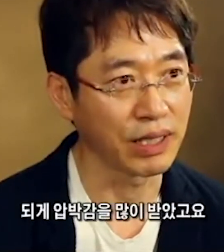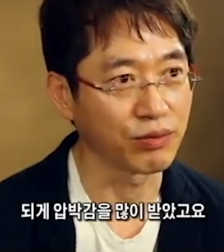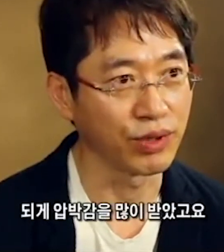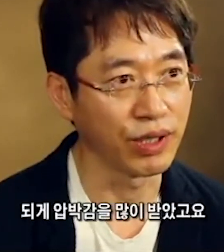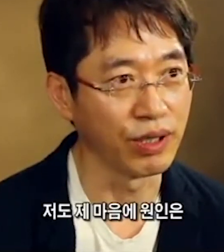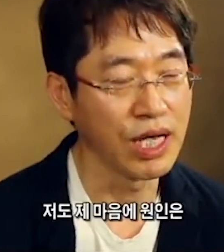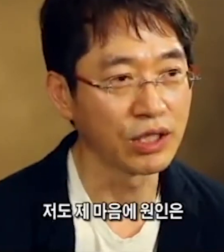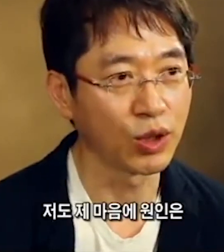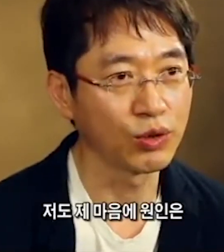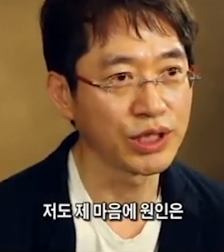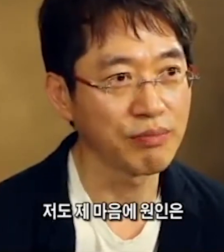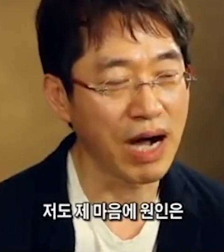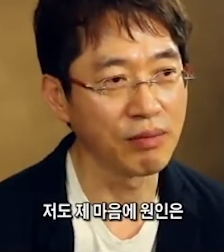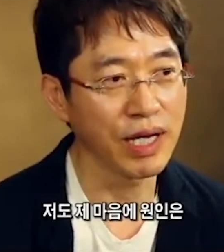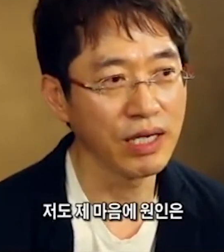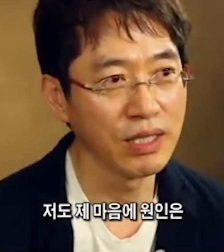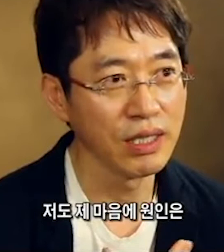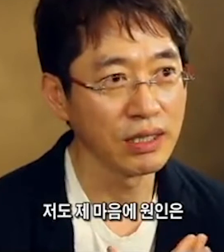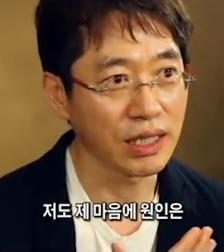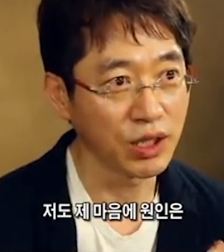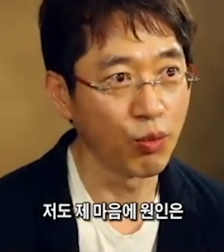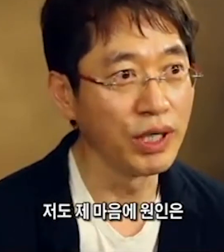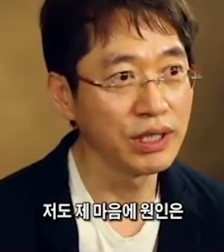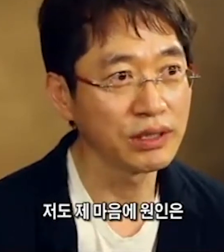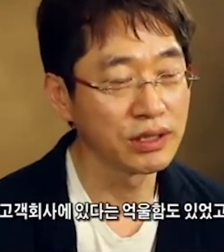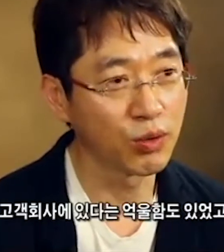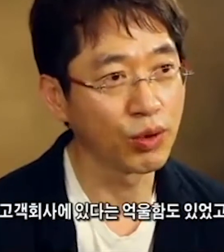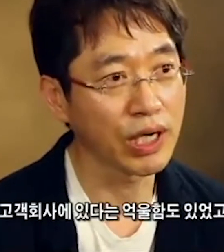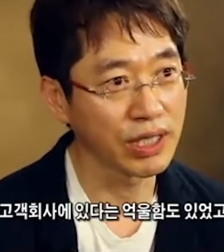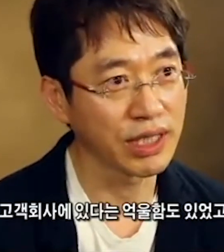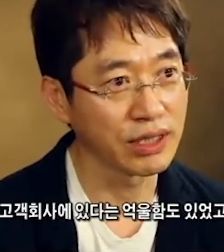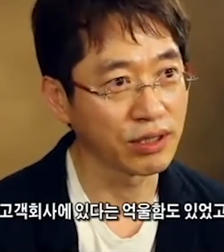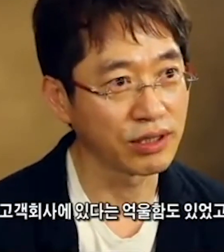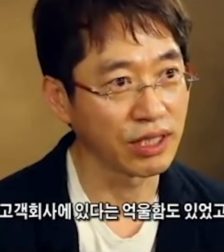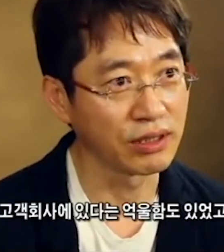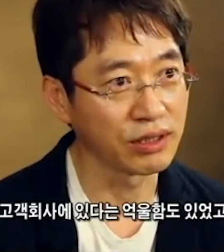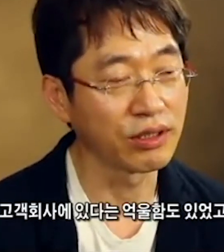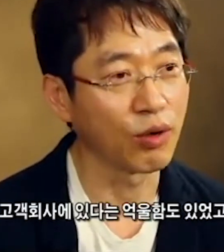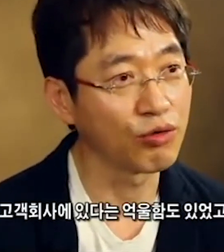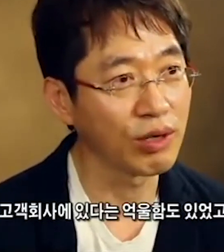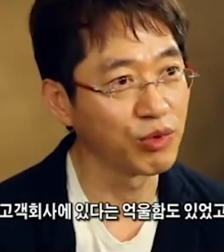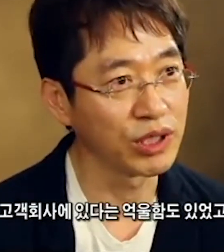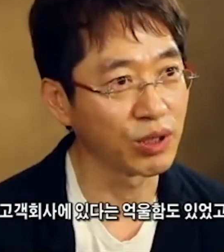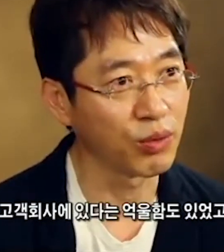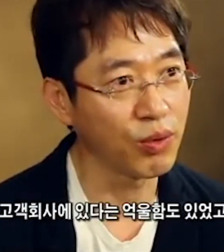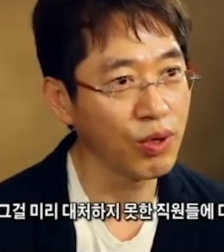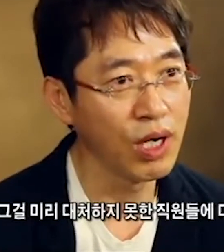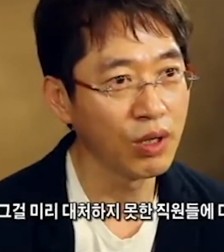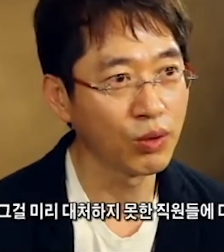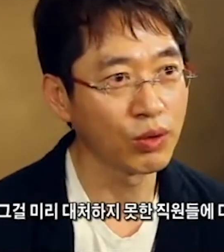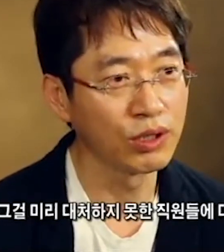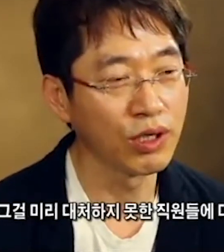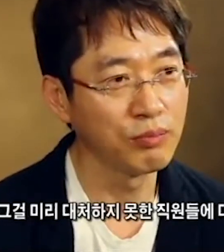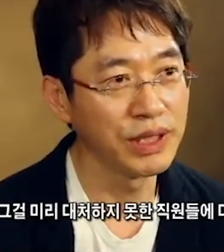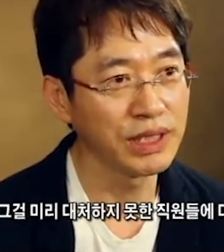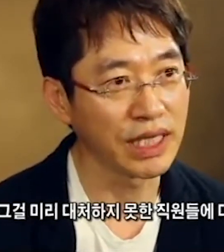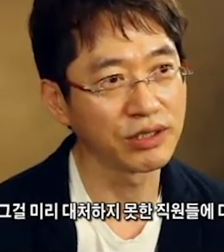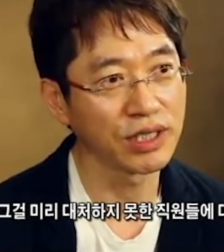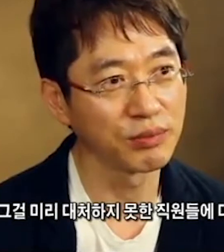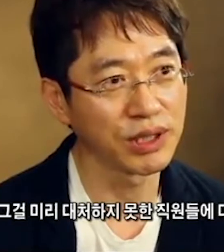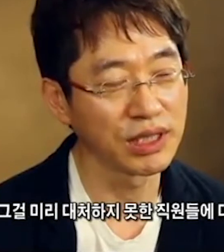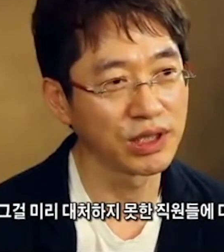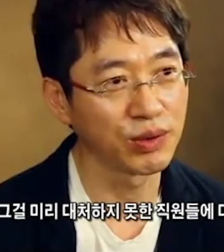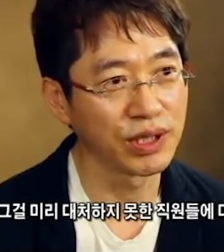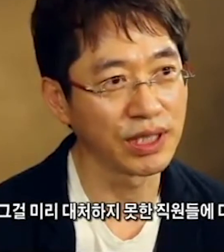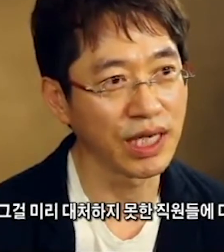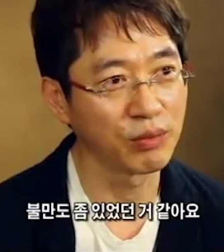많이 받았고요. 저도 제 마음에 사실 원인은 그 고객 회사에 있었다는 그런 억울함도 있었고 또 그걸 미리